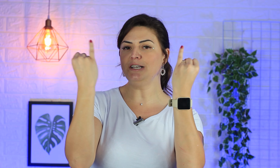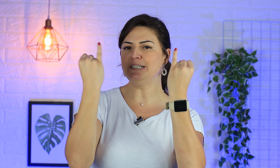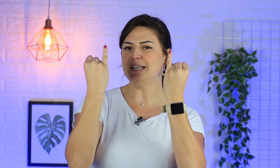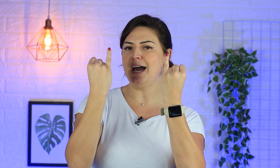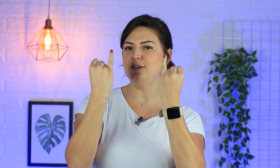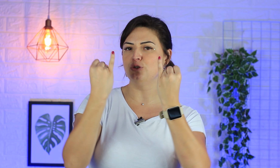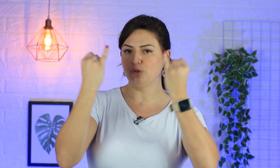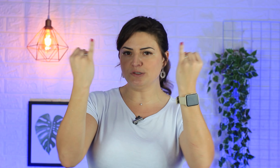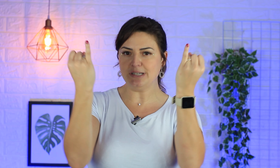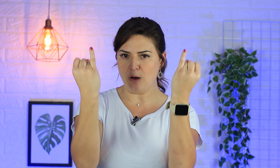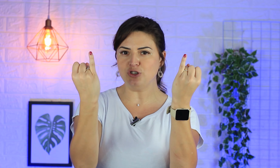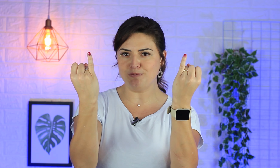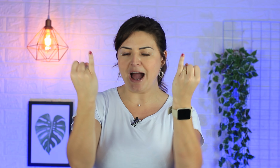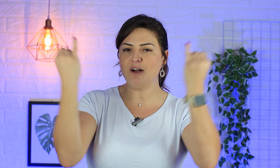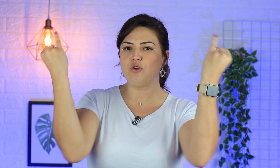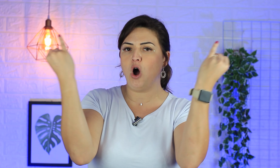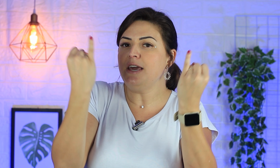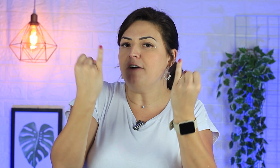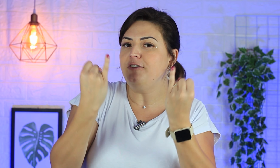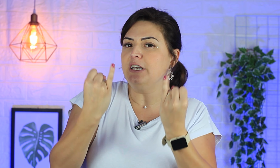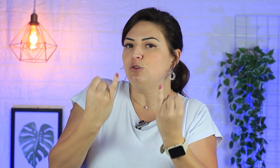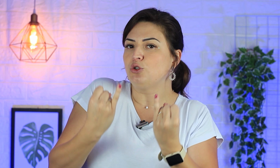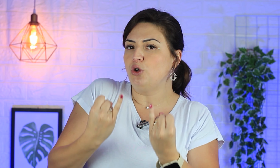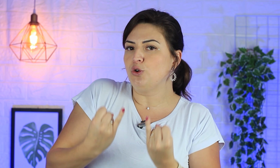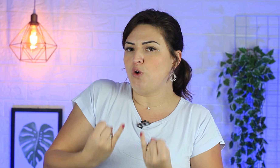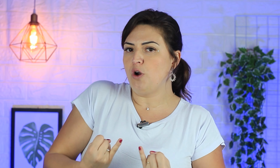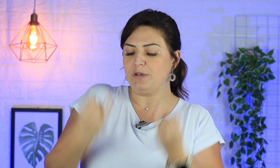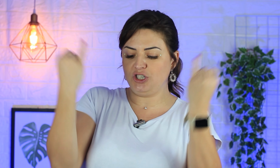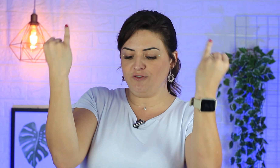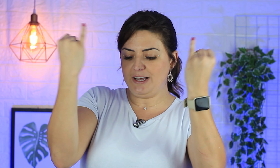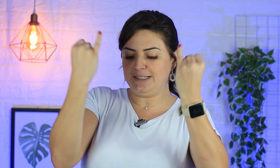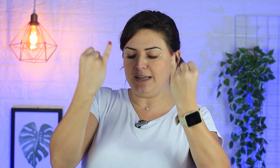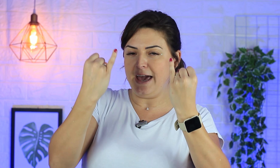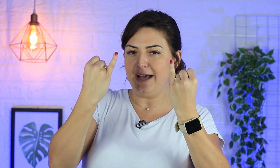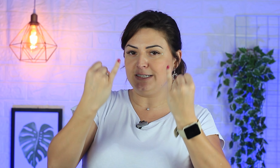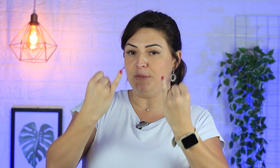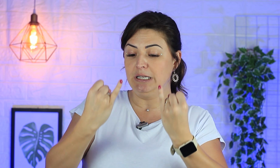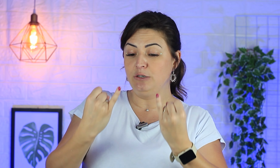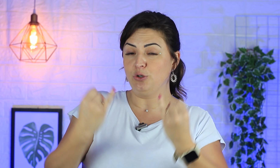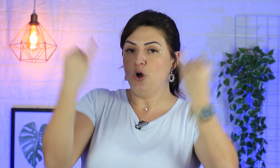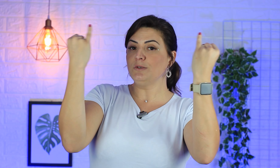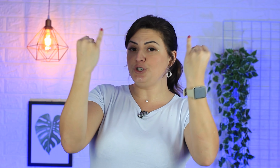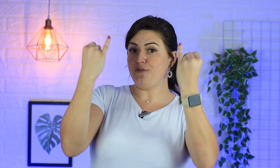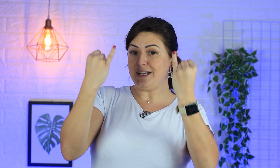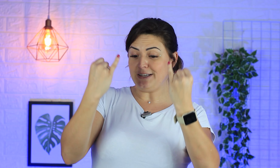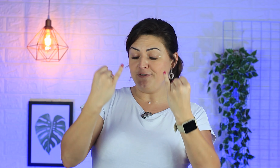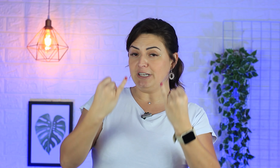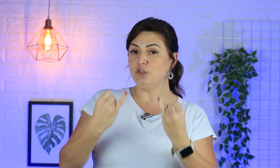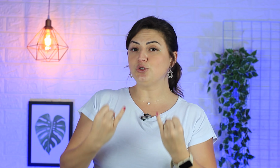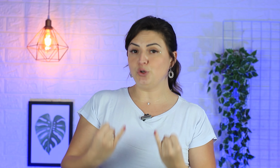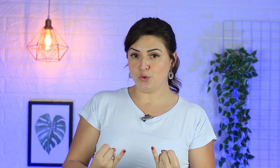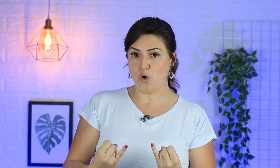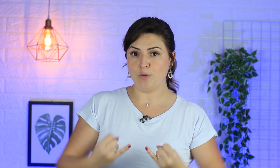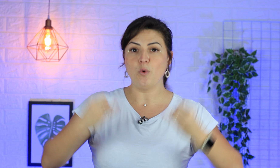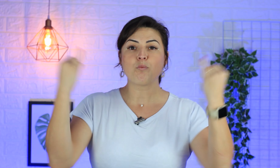dois sinais juntos. O sinal de magro, ó. E afinando todo o corpo. A gente vai assimilando como se estivesse afinando todo o corpo.